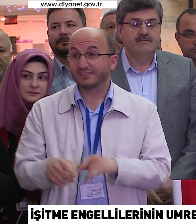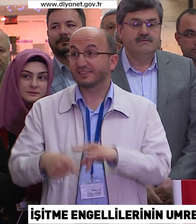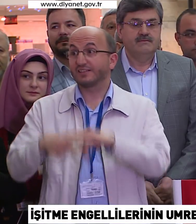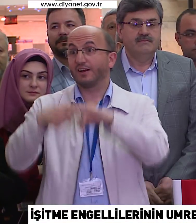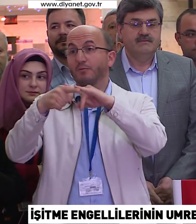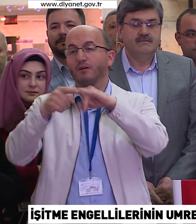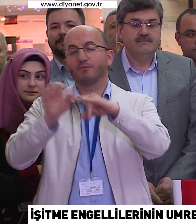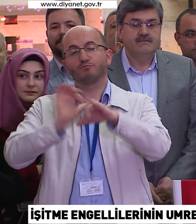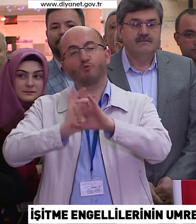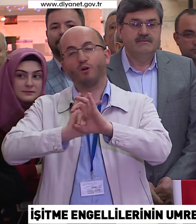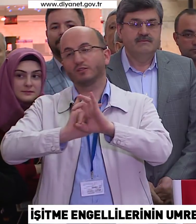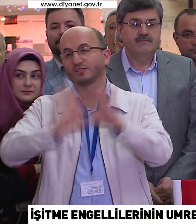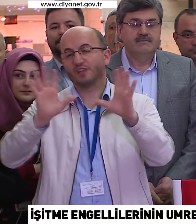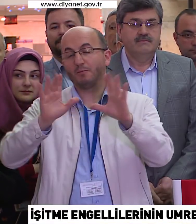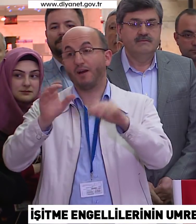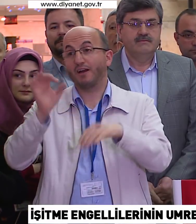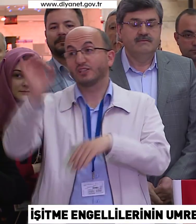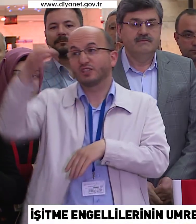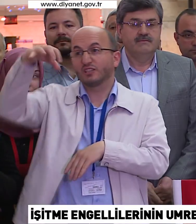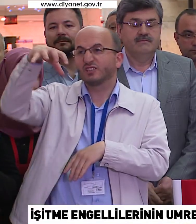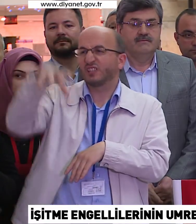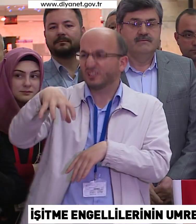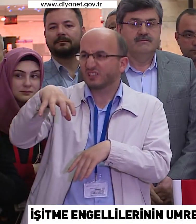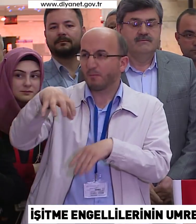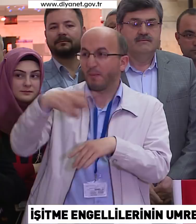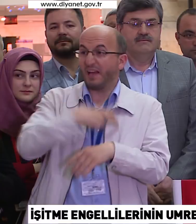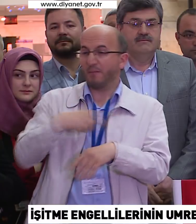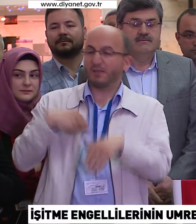Kabe-i Muazzama, Ravza-i Mutahhara,